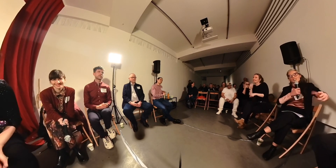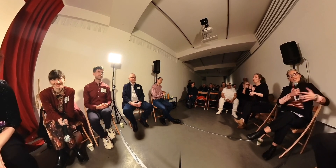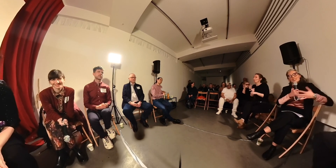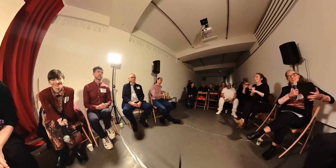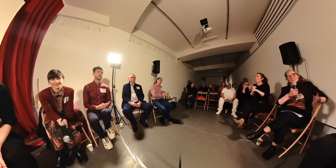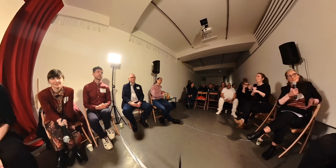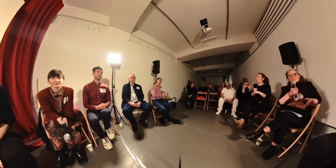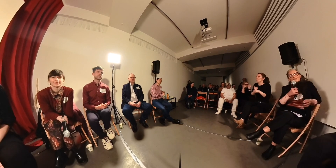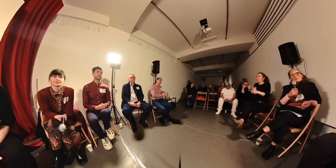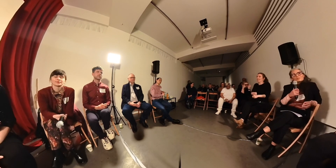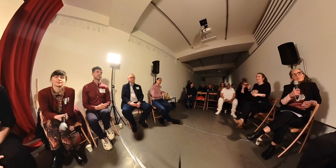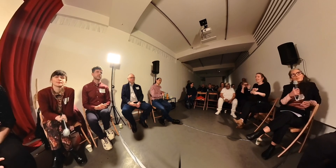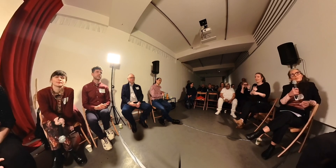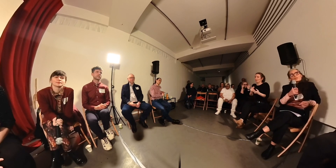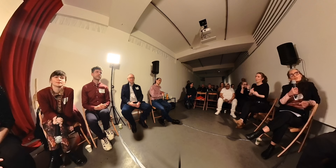vlastně jako jestli